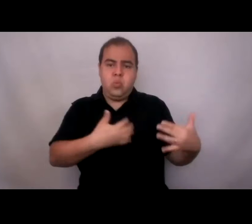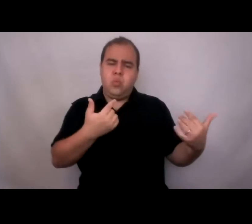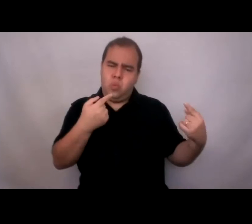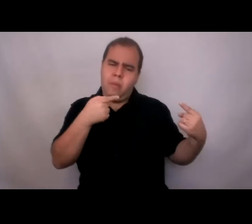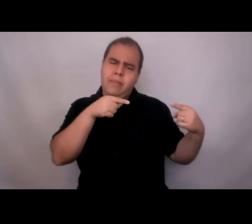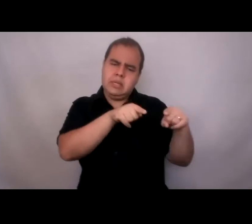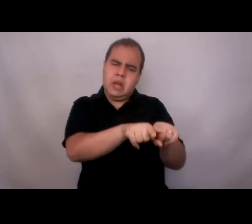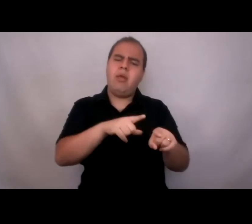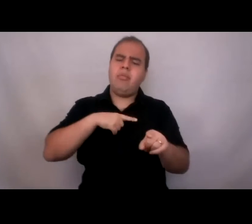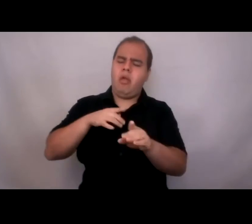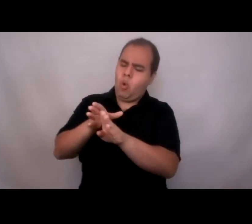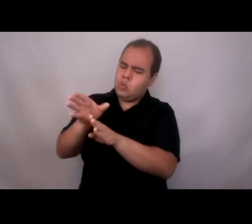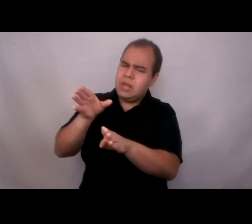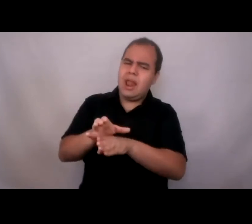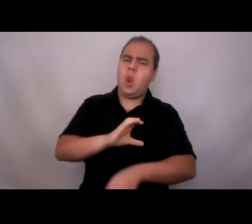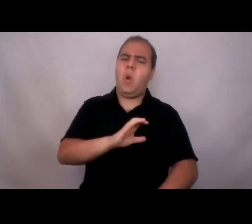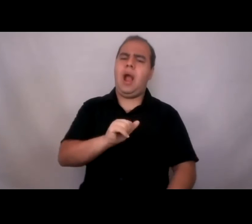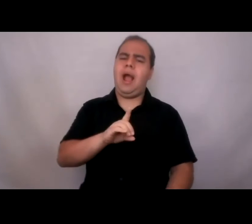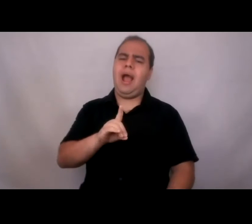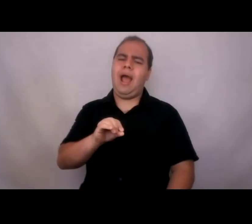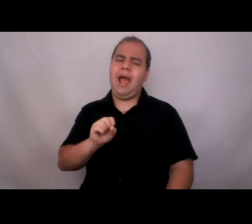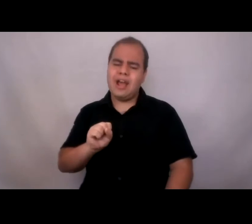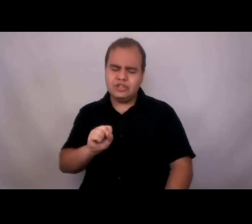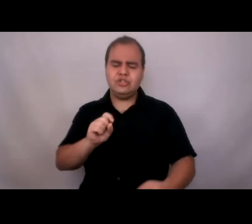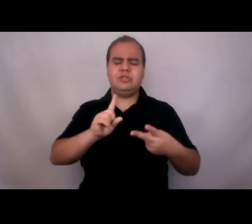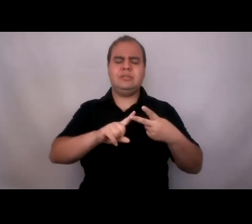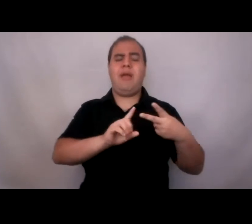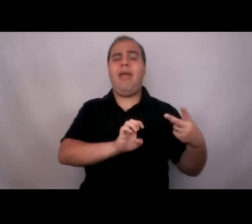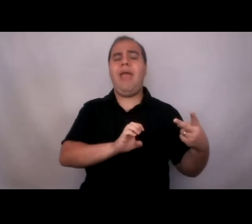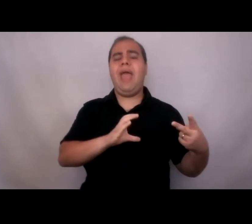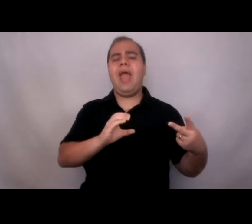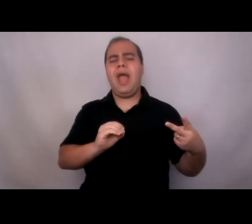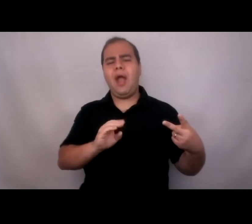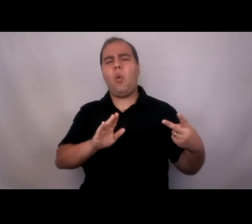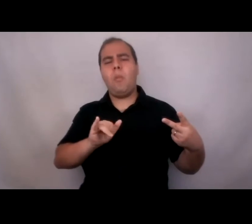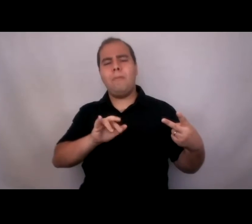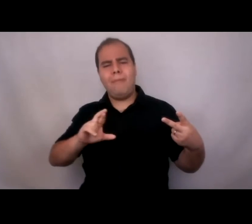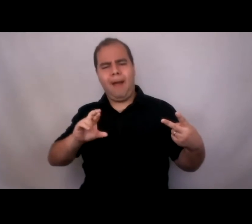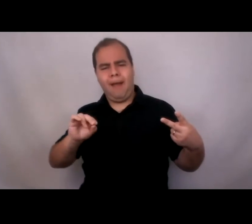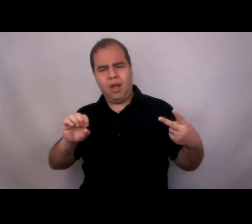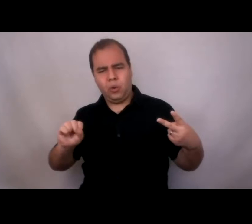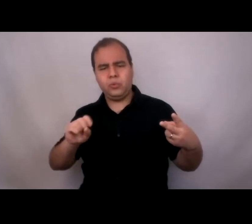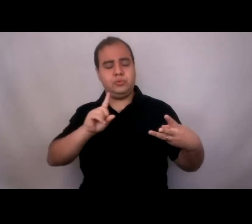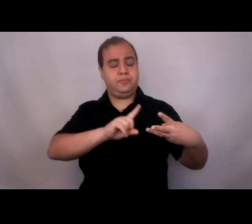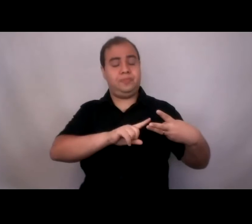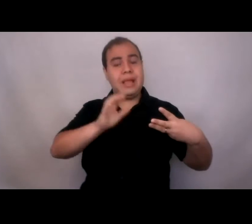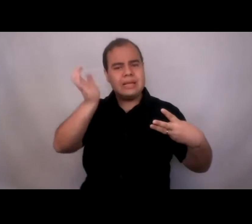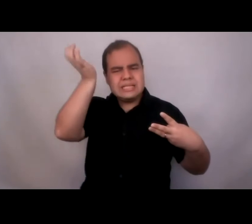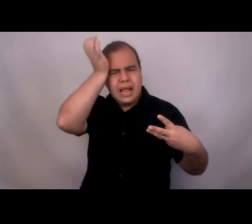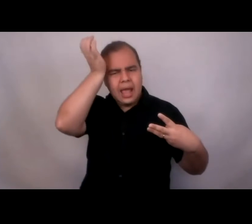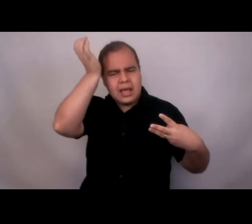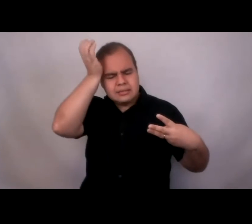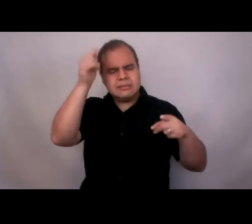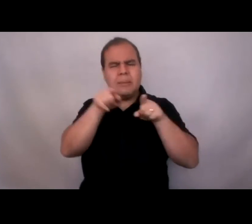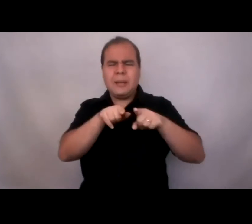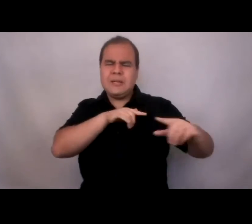Conselheiros do CADES, o Ecobairro, o SESC tomando parte nessa mobilização.